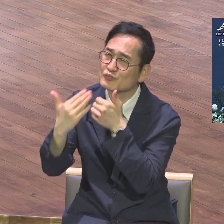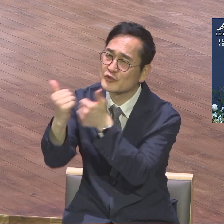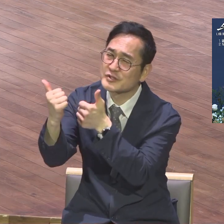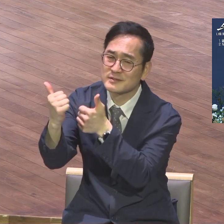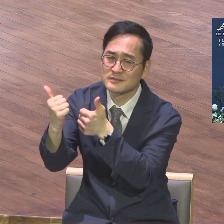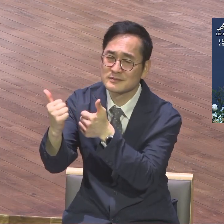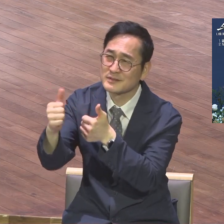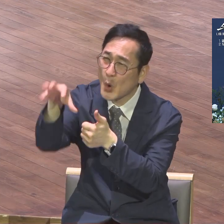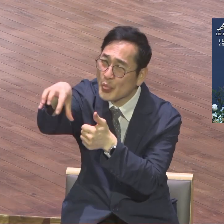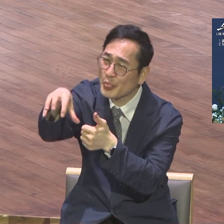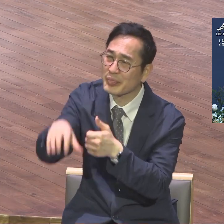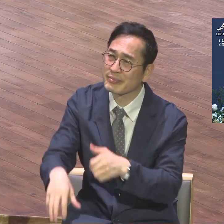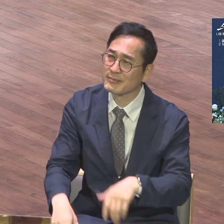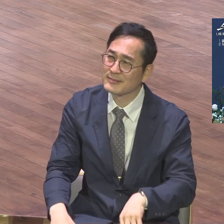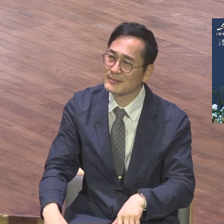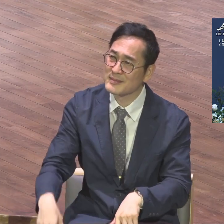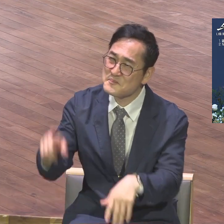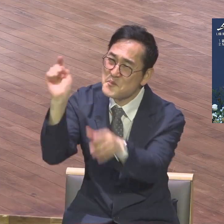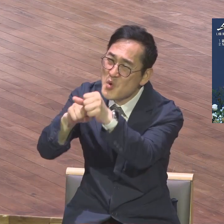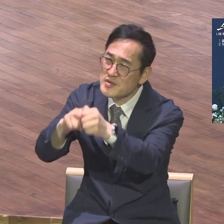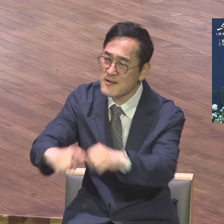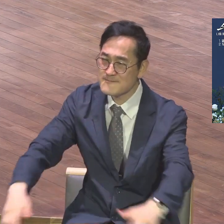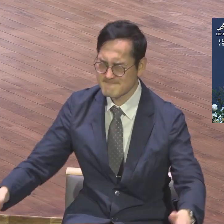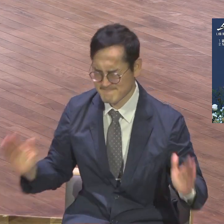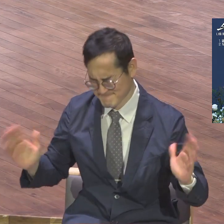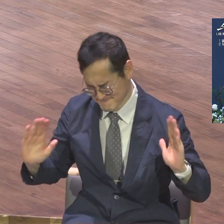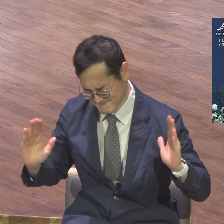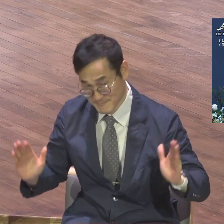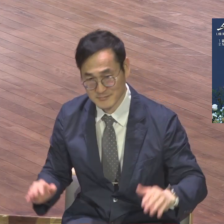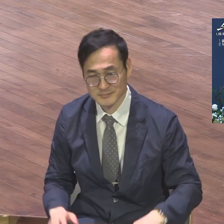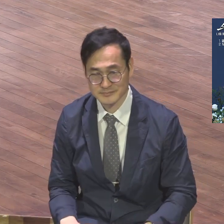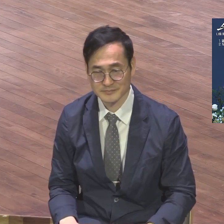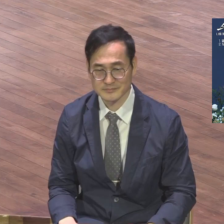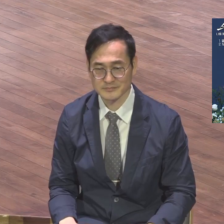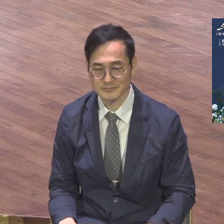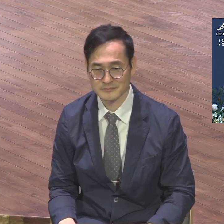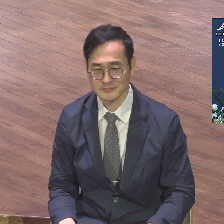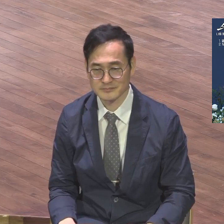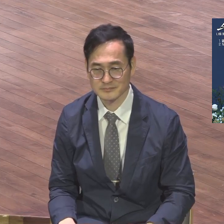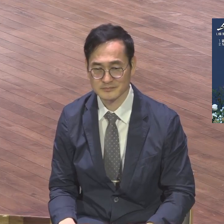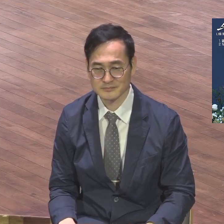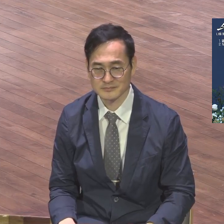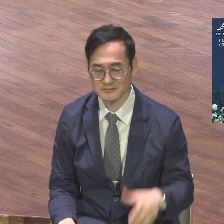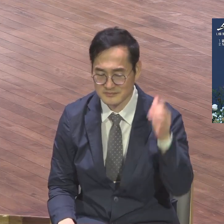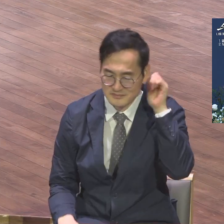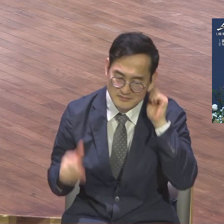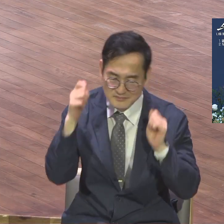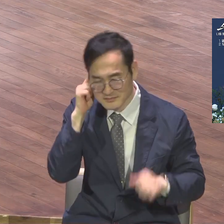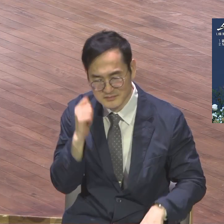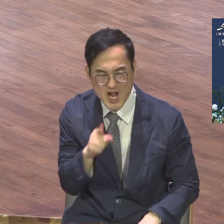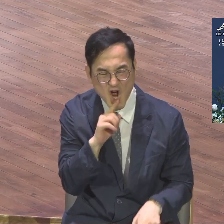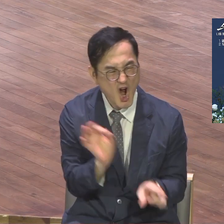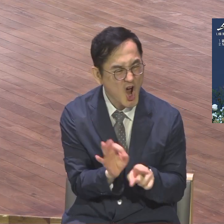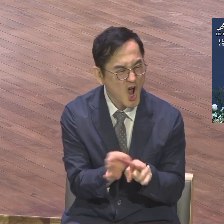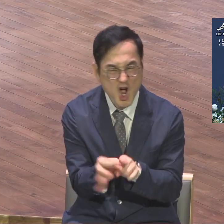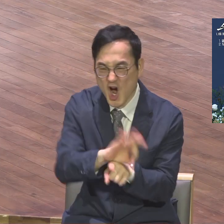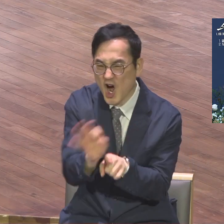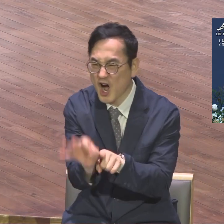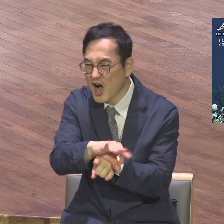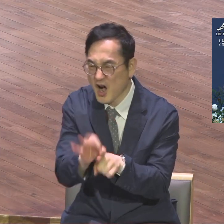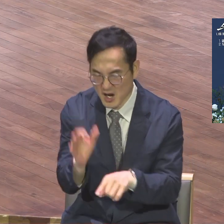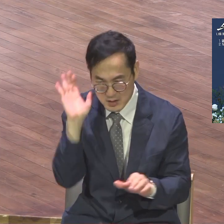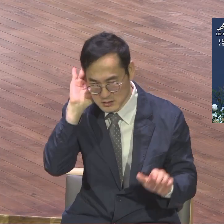위하여 달려가노라. 뭐 주저주저하고 이 소리 저 소리 잡소리 개소리 온갖 소리 듣고 힘